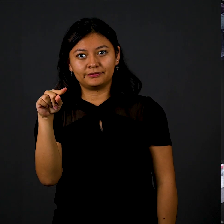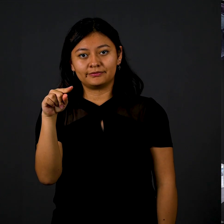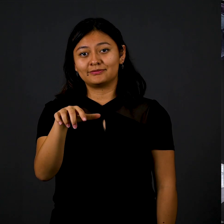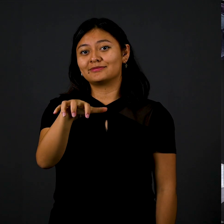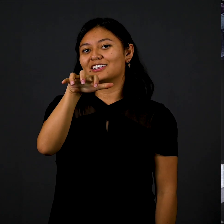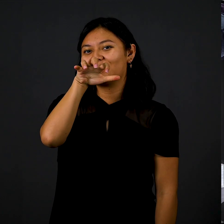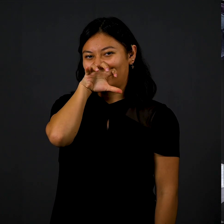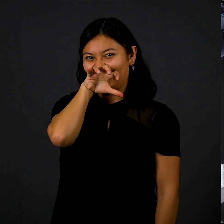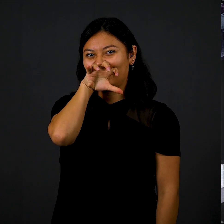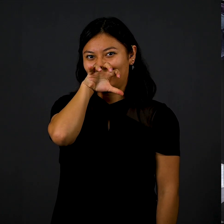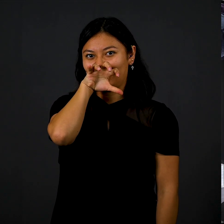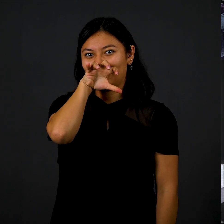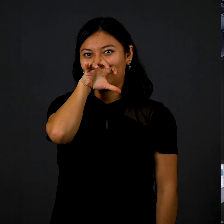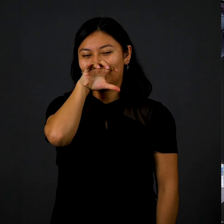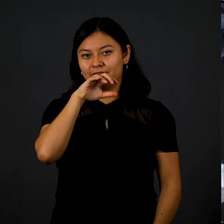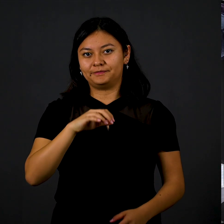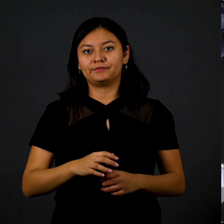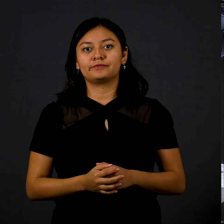Gracias